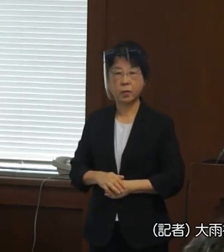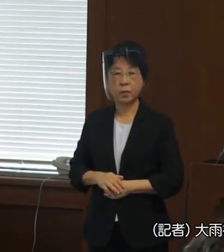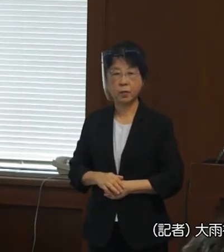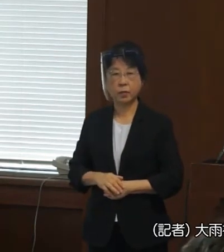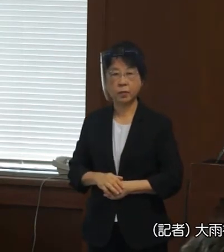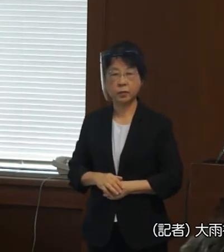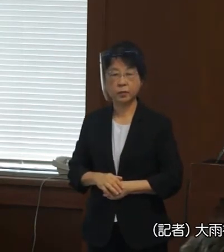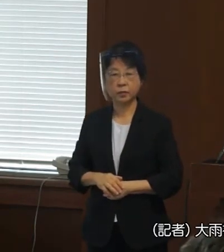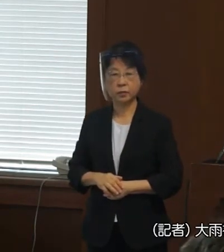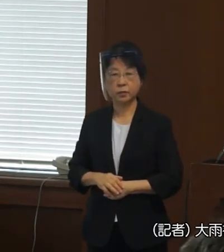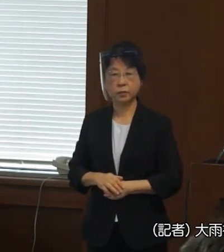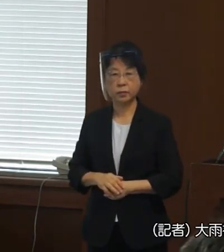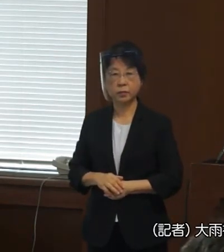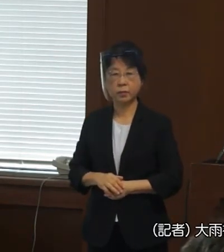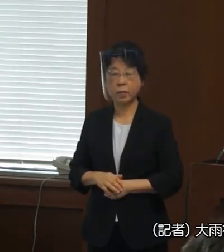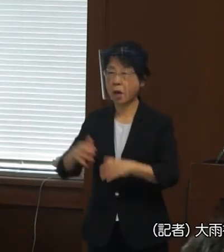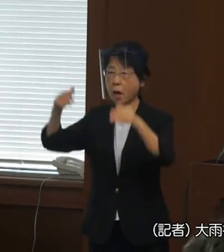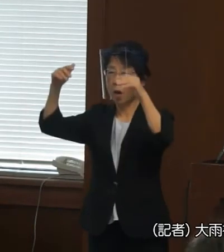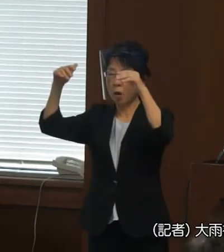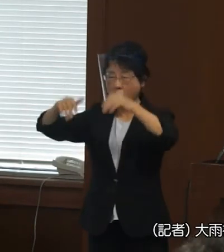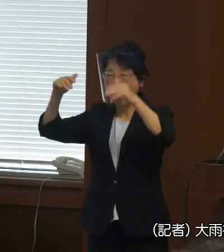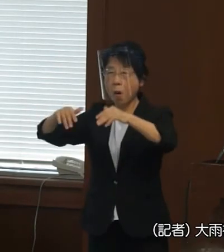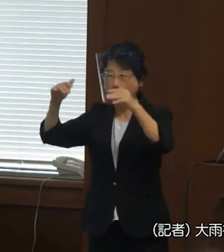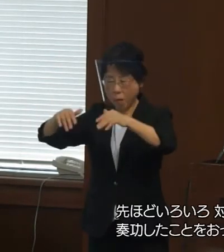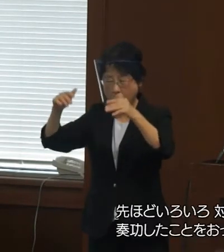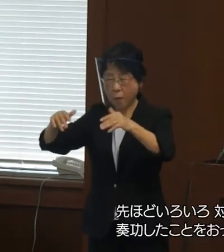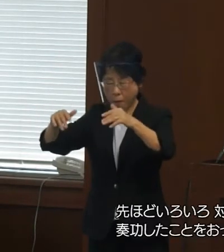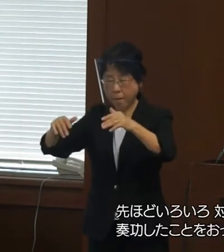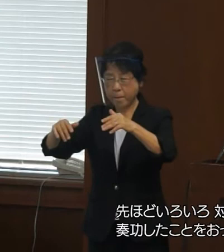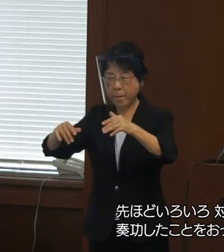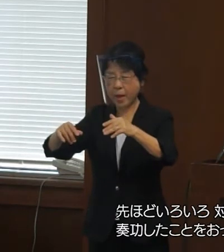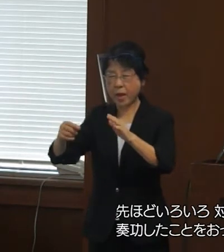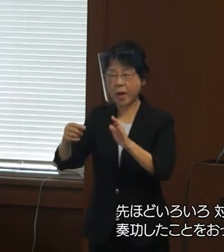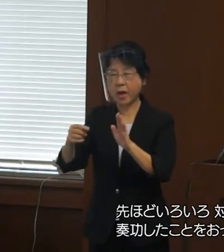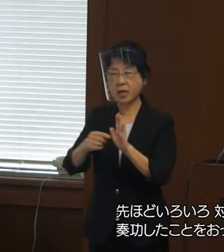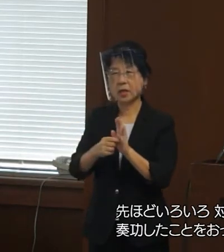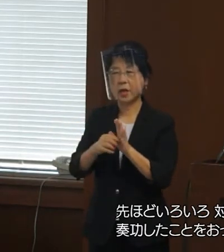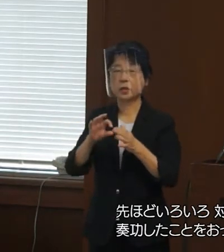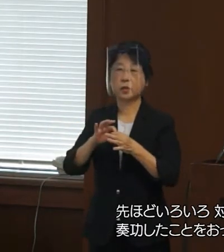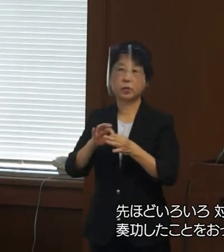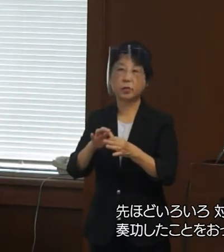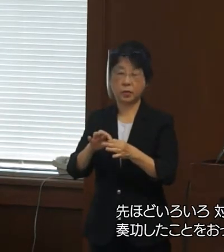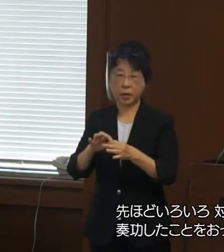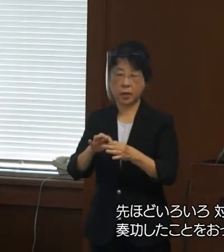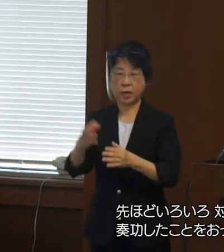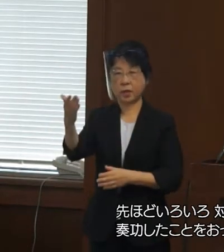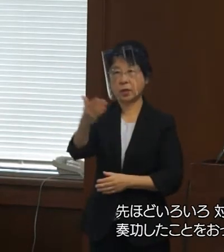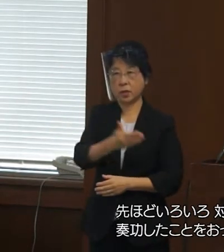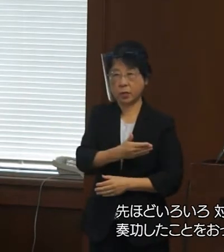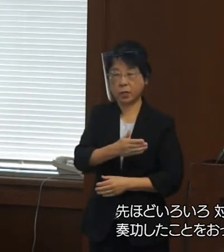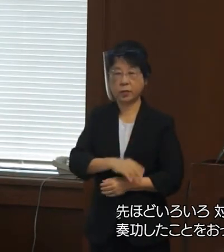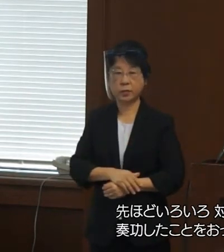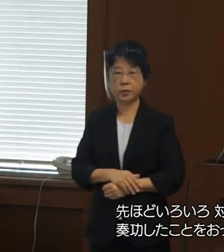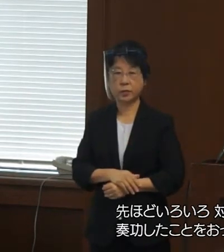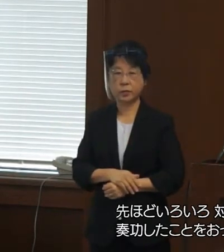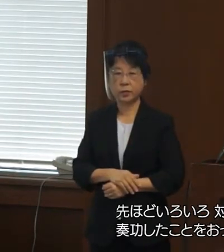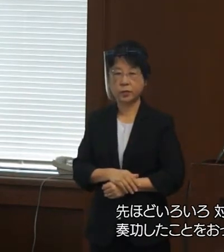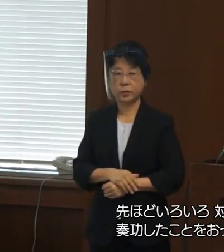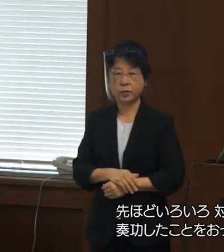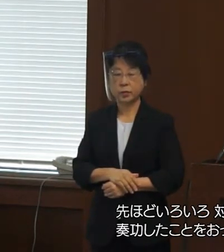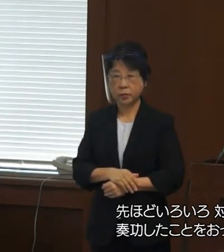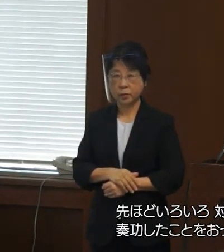大雨被害で伺います。まあ、先ほどあのいろいろルール、対策本部の、対